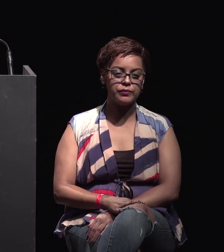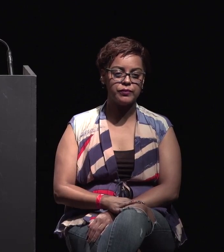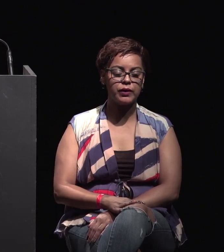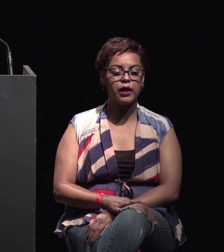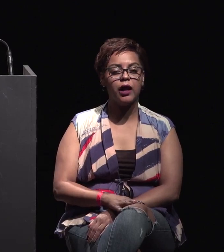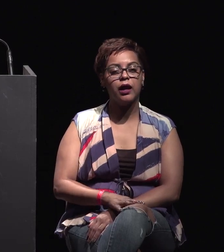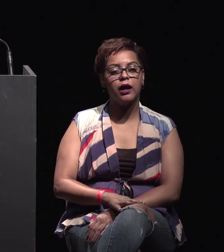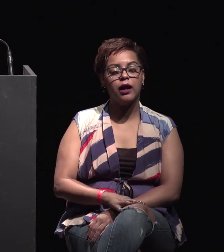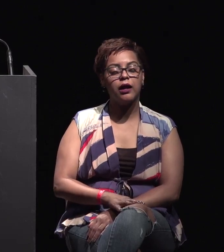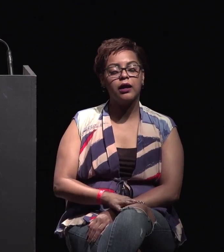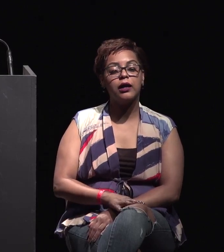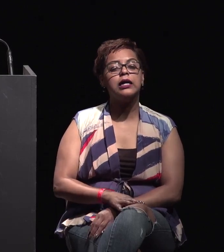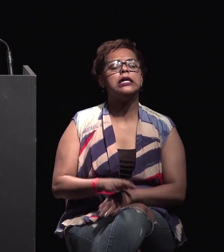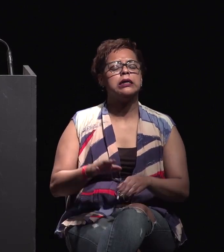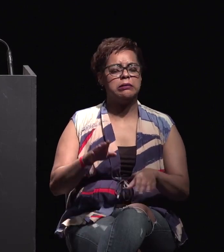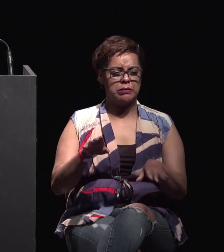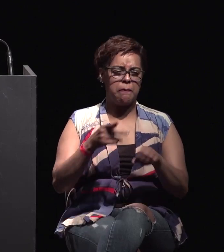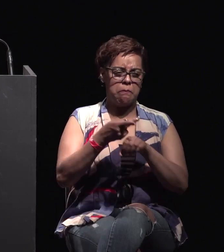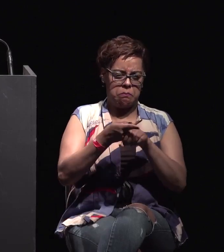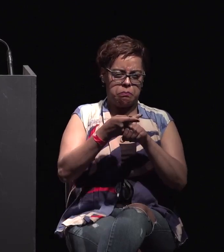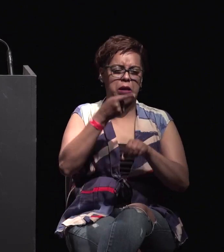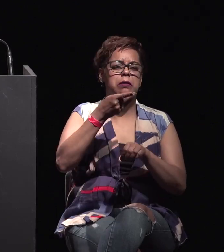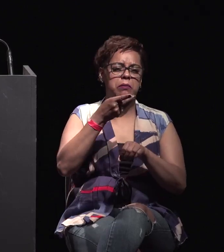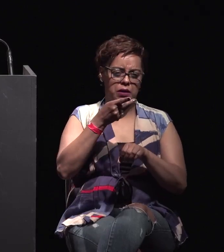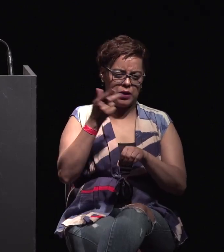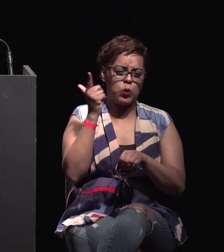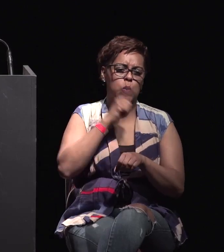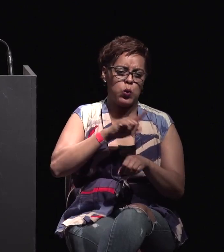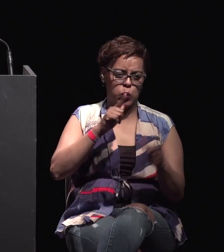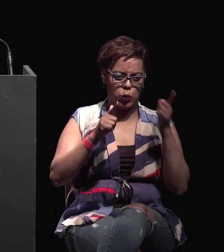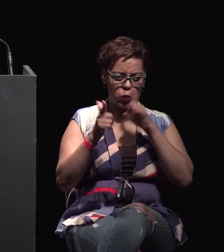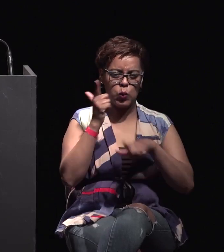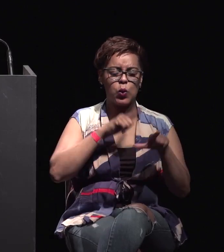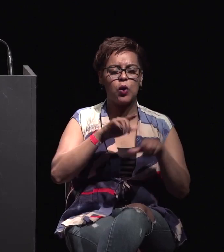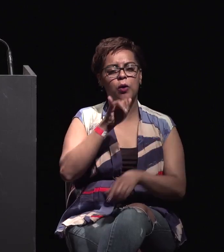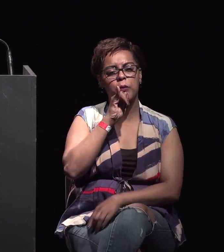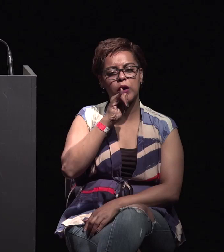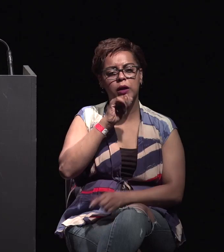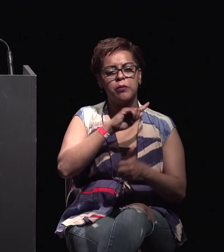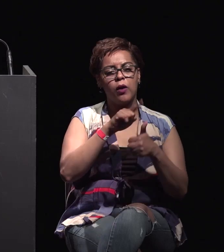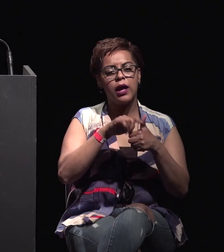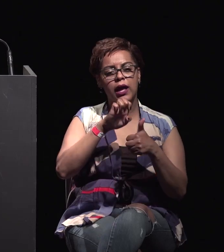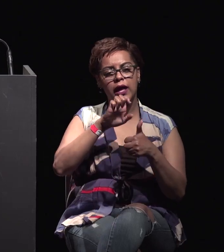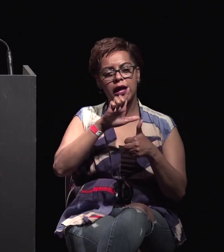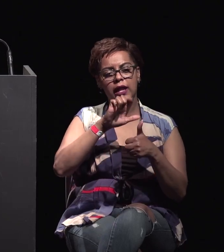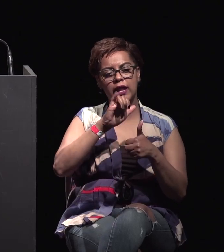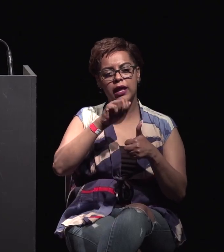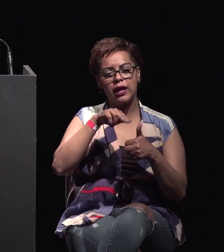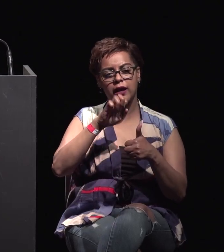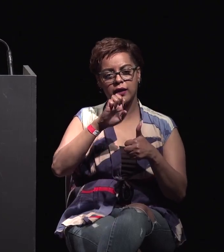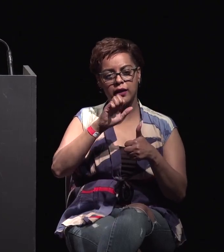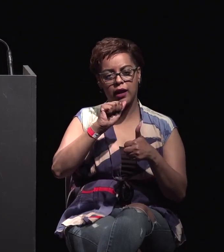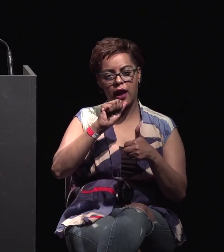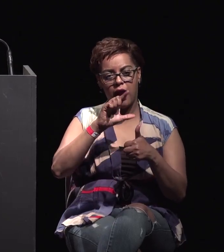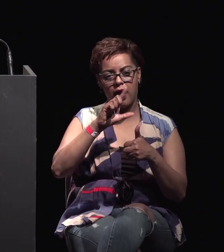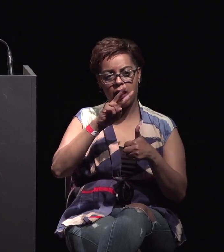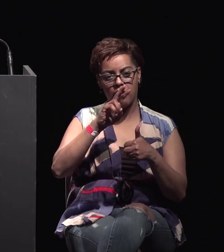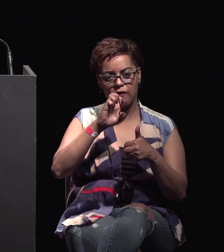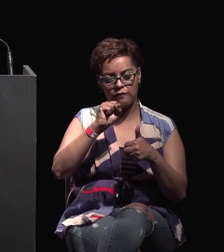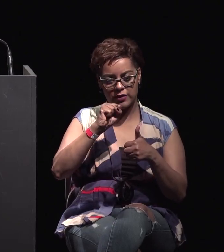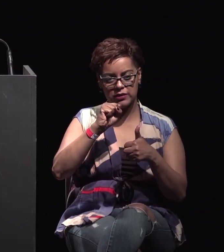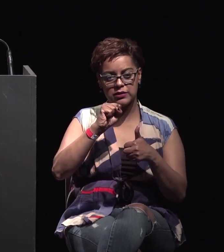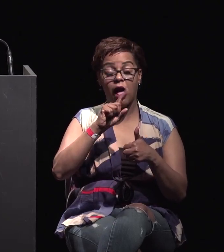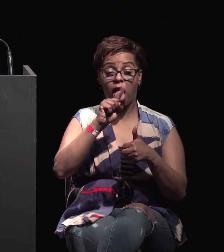a autoras também premiadas, como a Eliana Alves Cruz, que